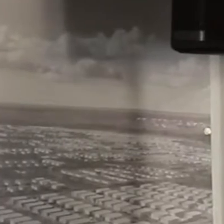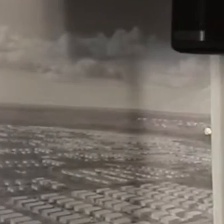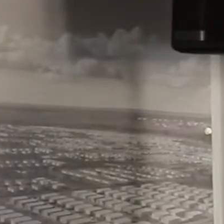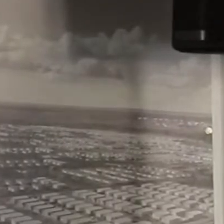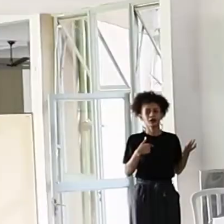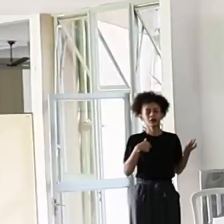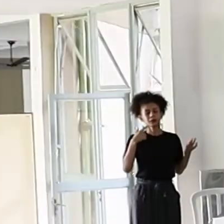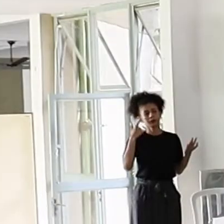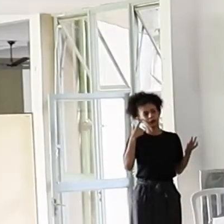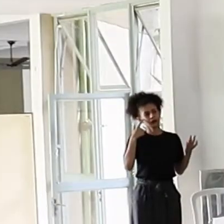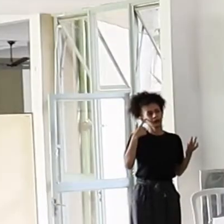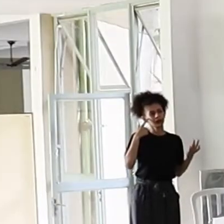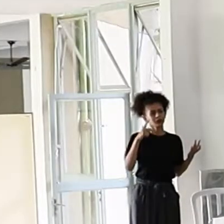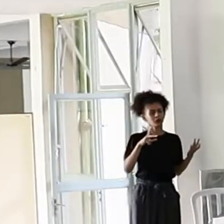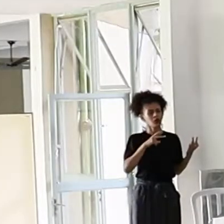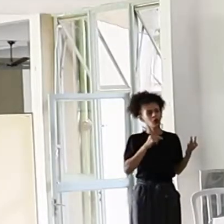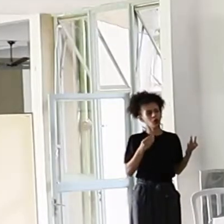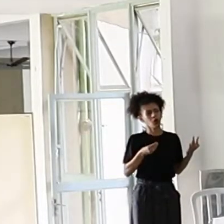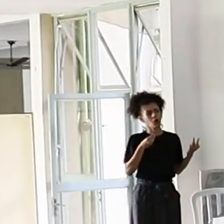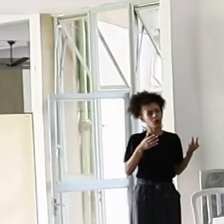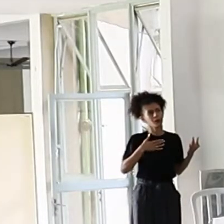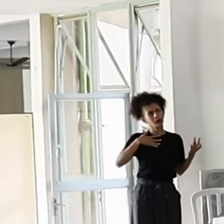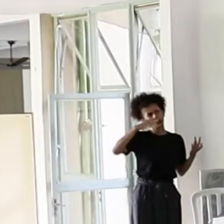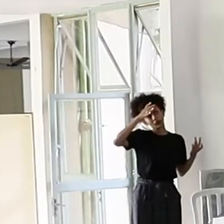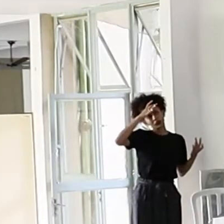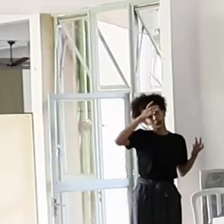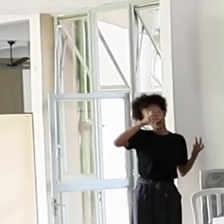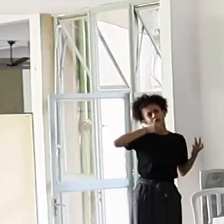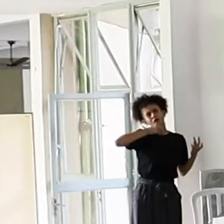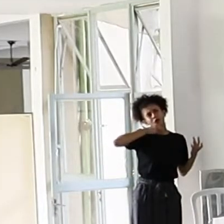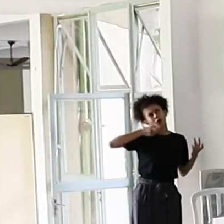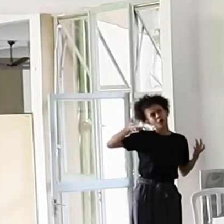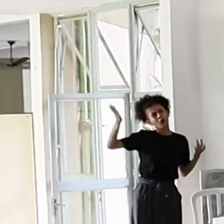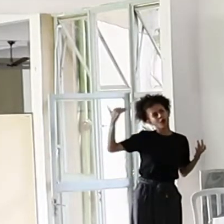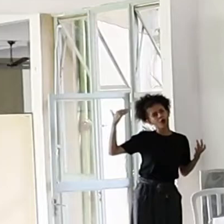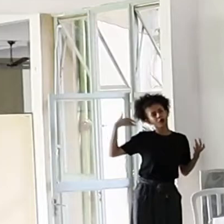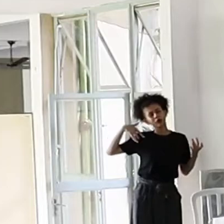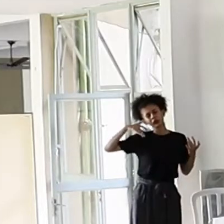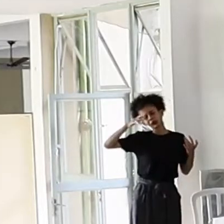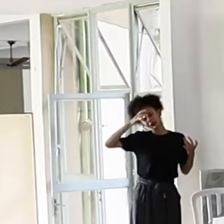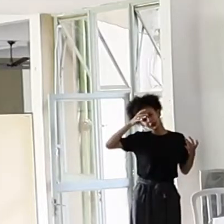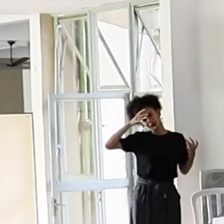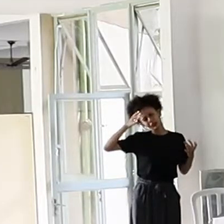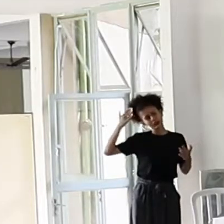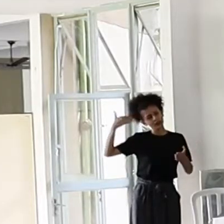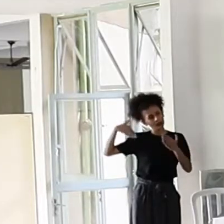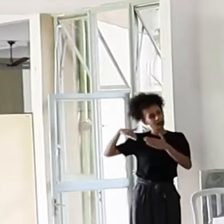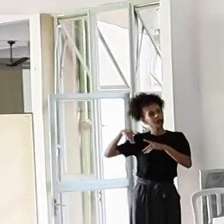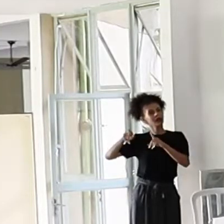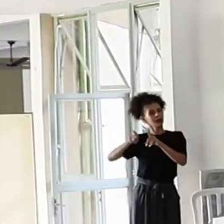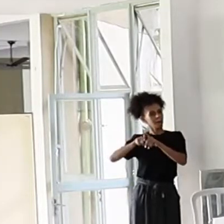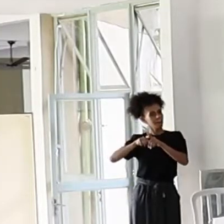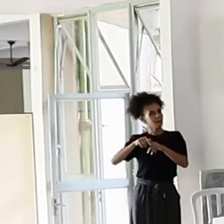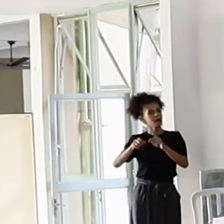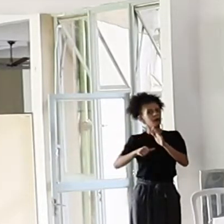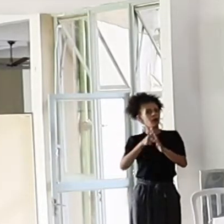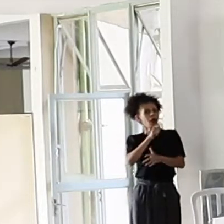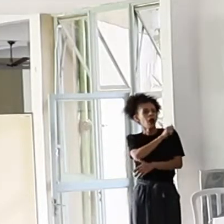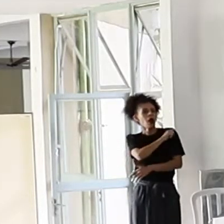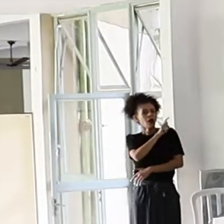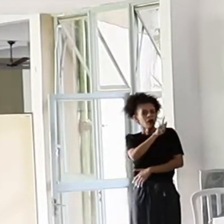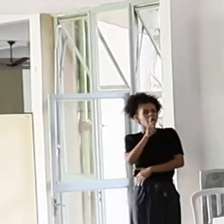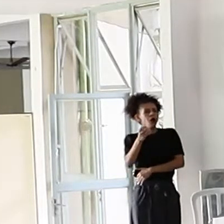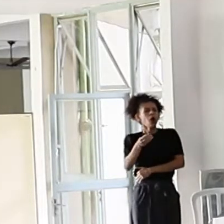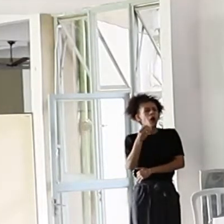eu fiquei pensando assim nossa como é que meu tio-avô meu meus tios e tal que também foi um dos primeiros alunos do